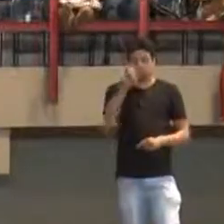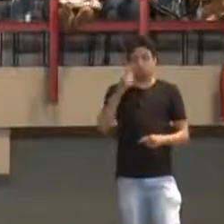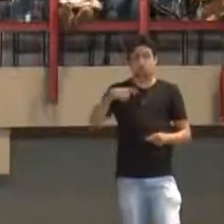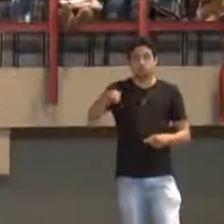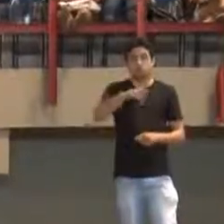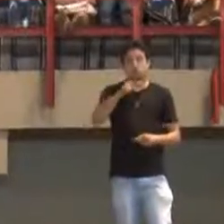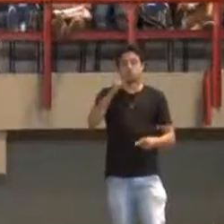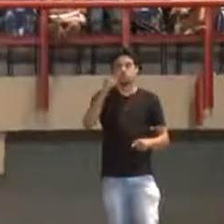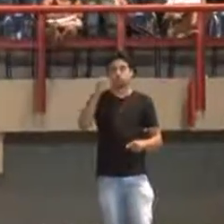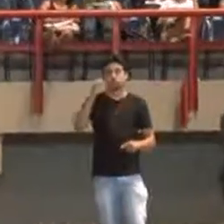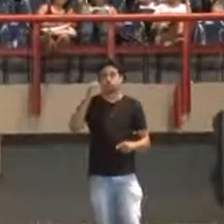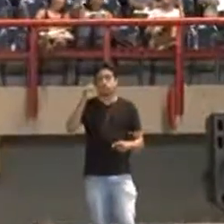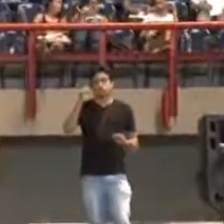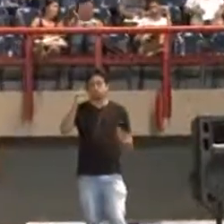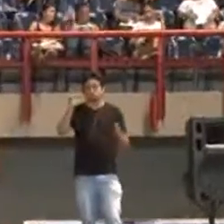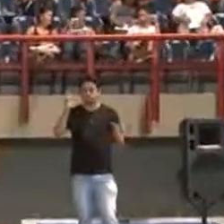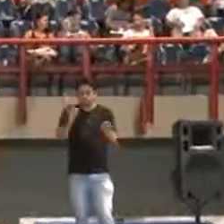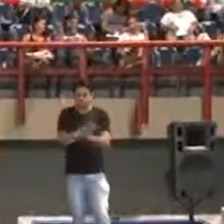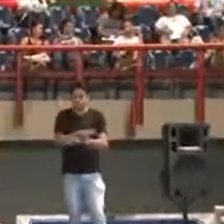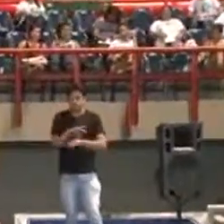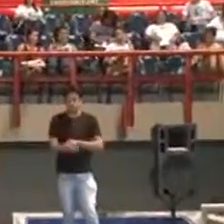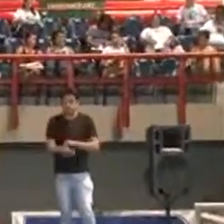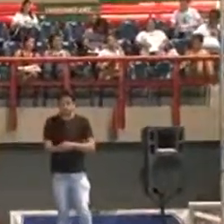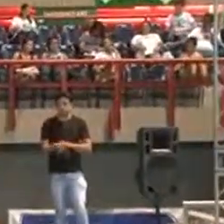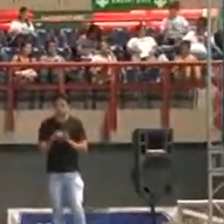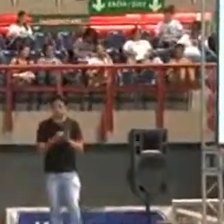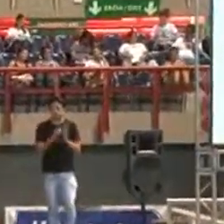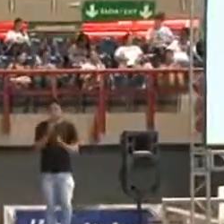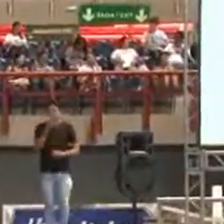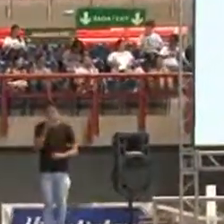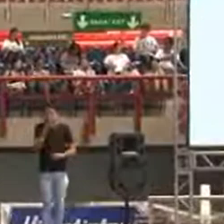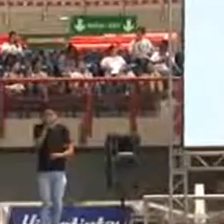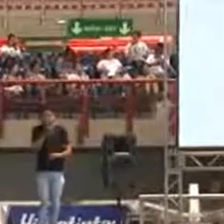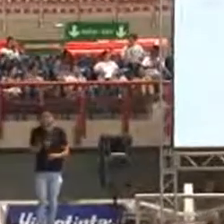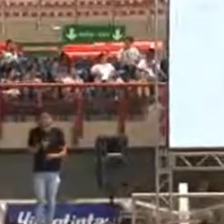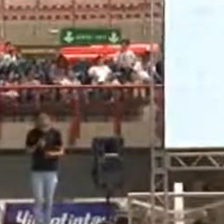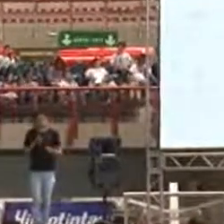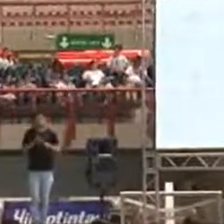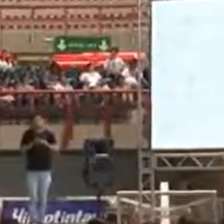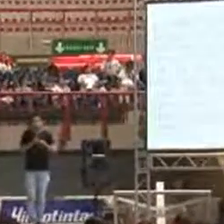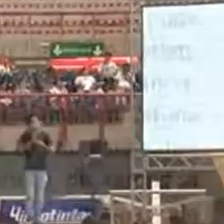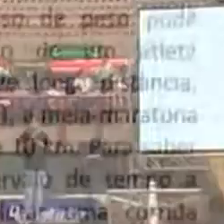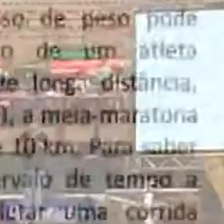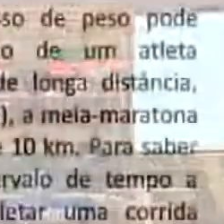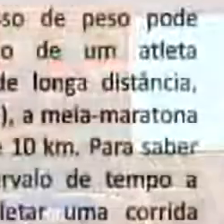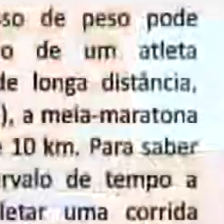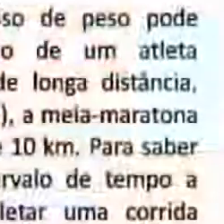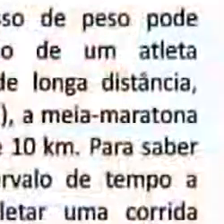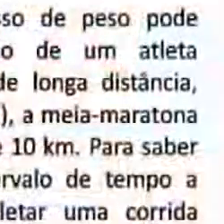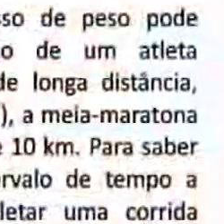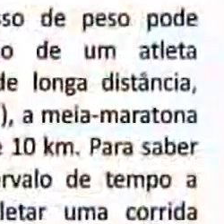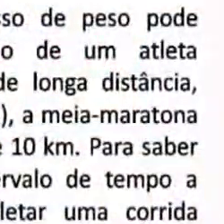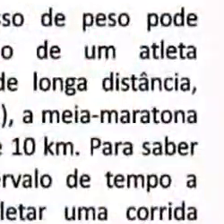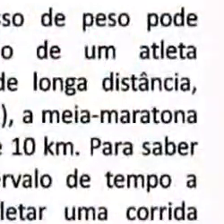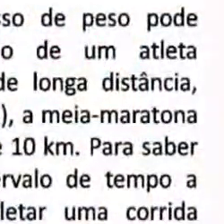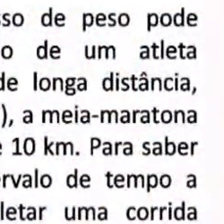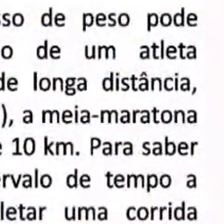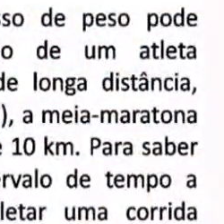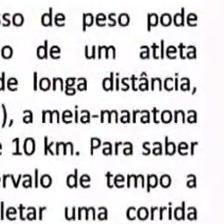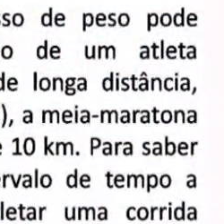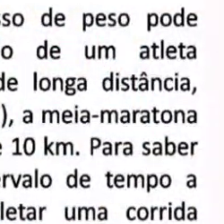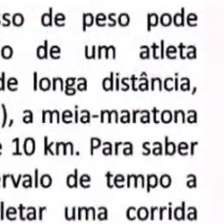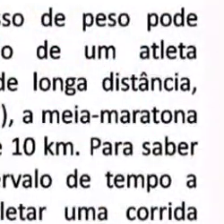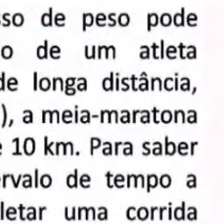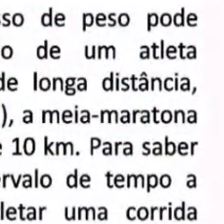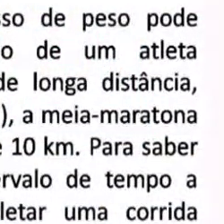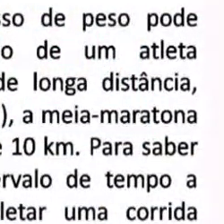gente poder fechar. Exato, porque eu não quero entrar no tempo do outro professor. A última